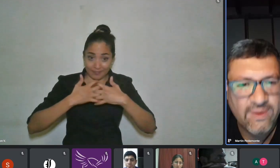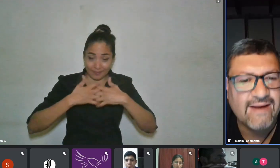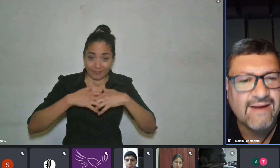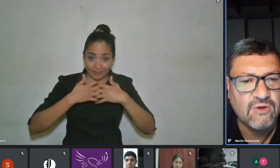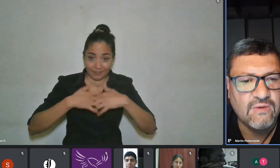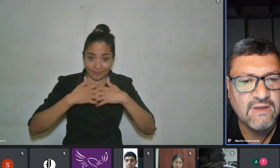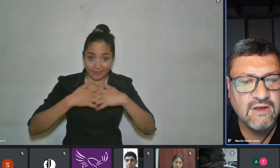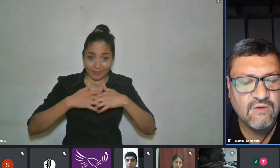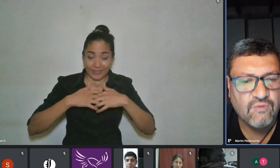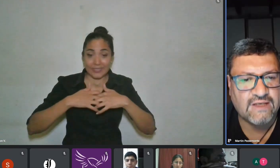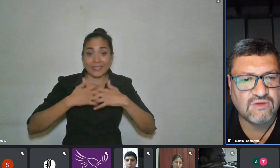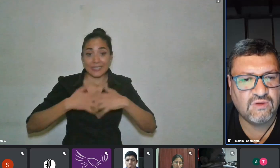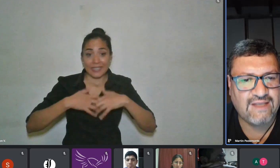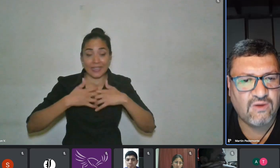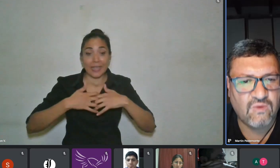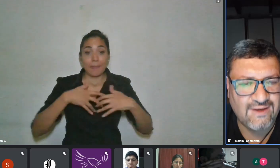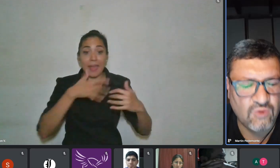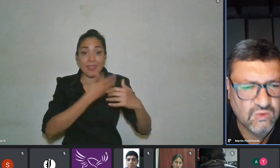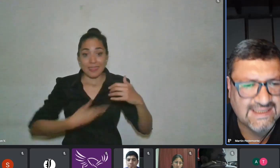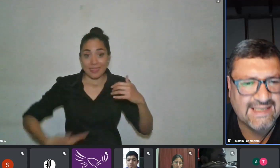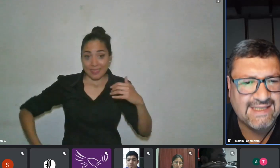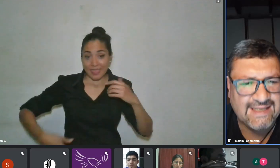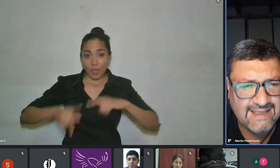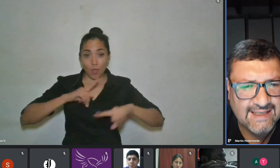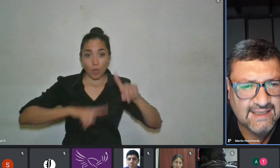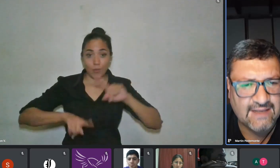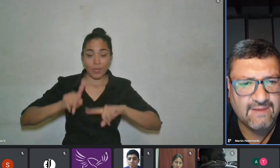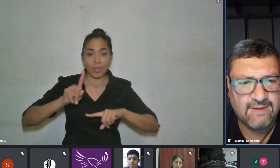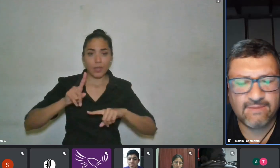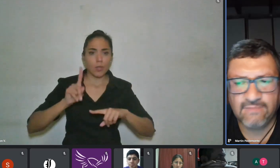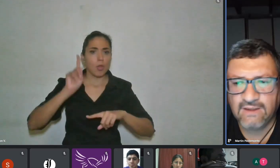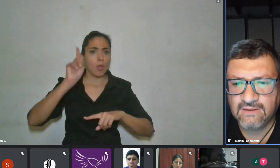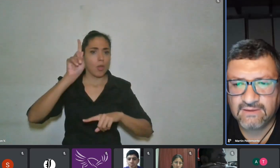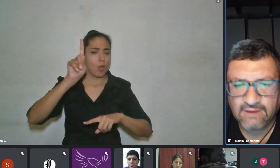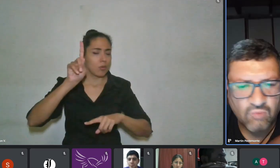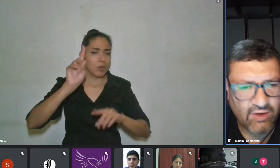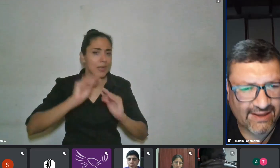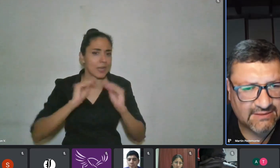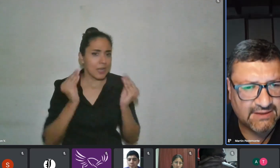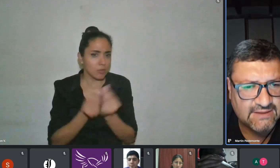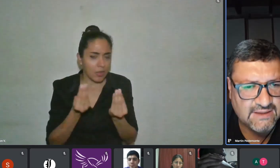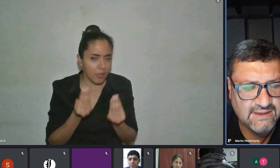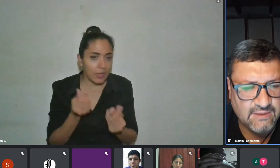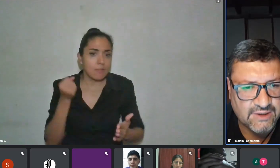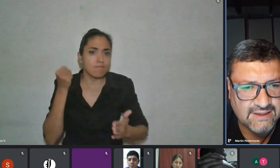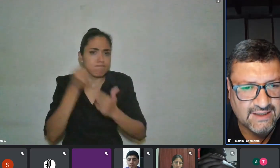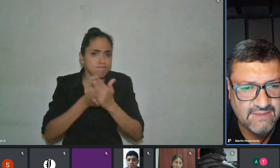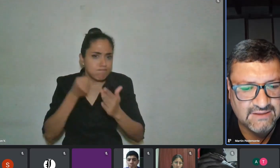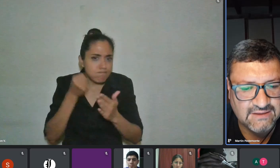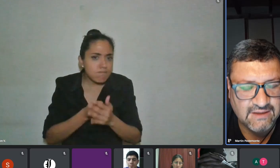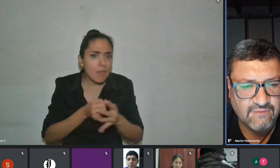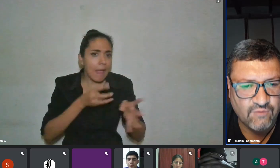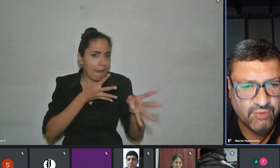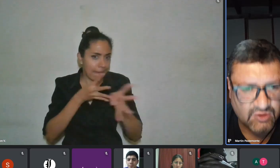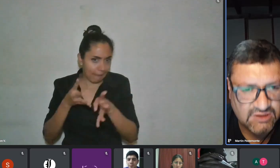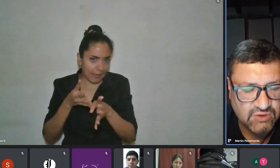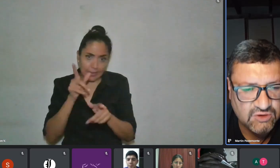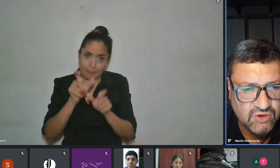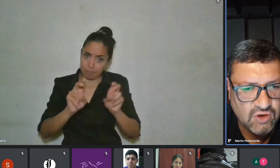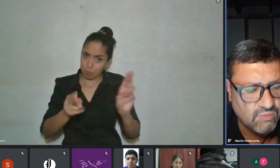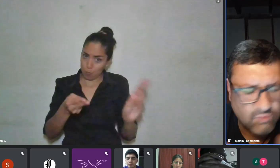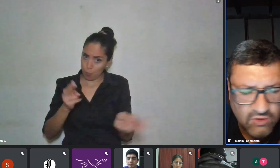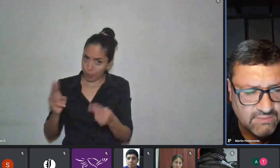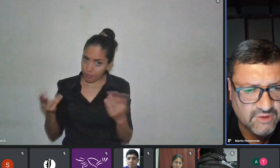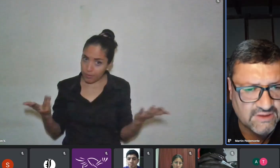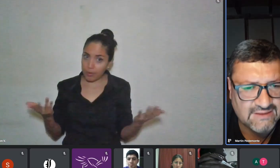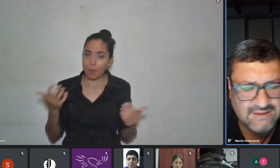de gobierno, fue resultado de luchas, de guerras, de muertes, porque realmente fue un proceso